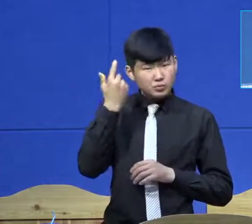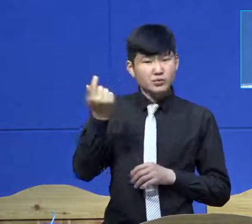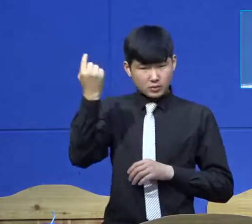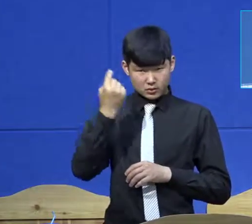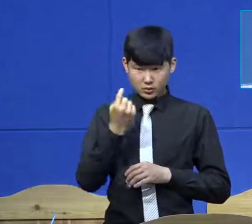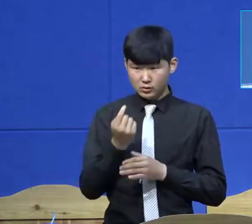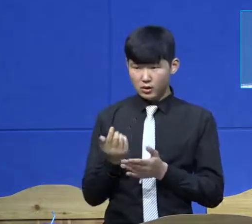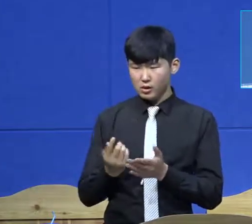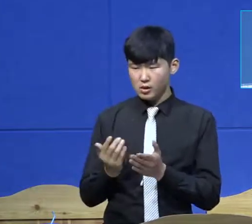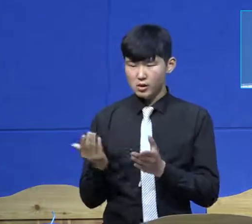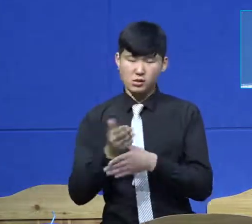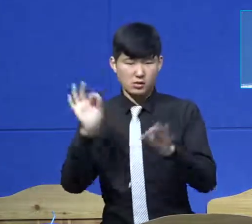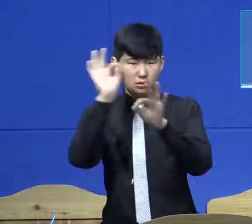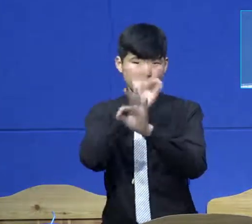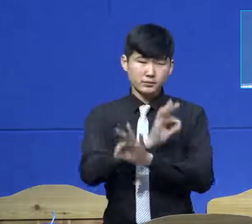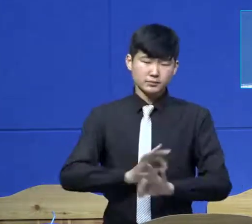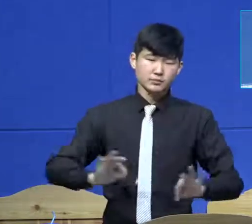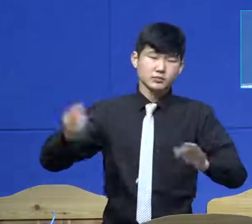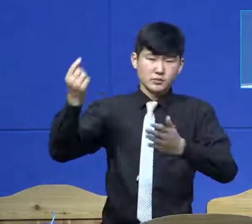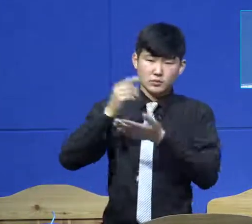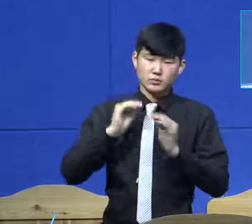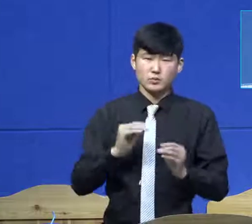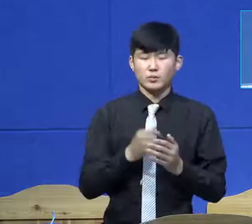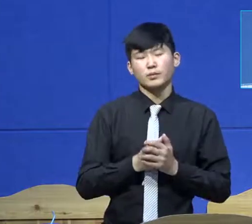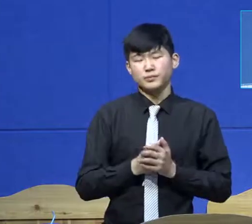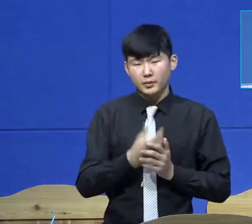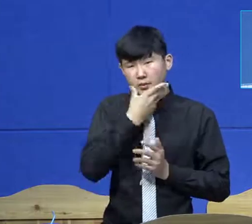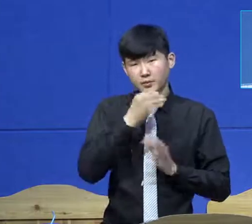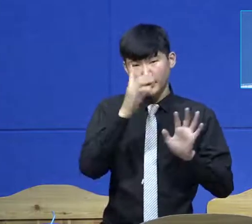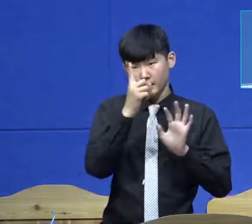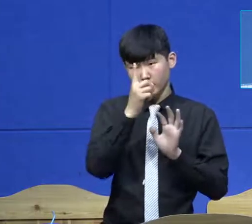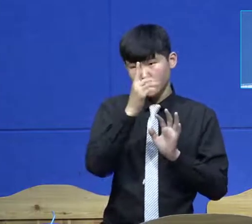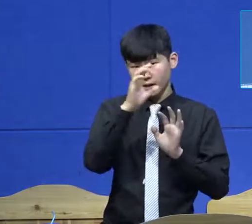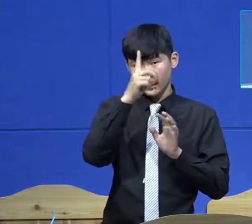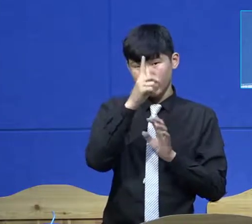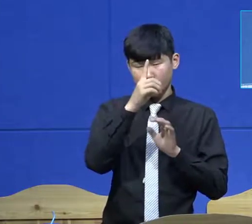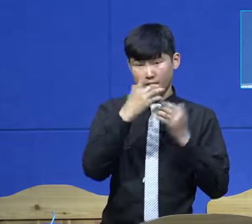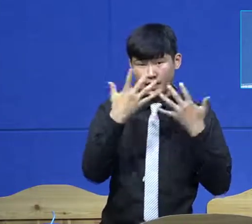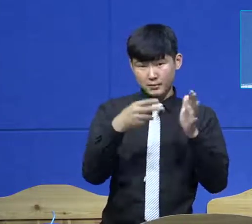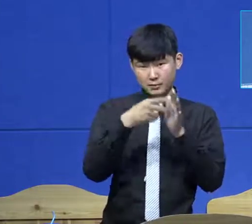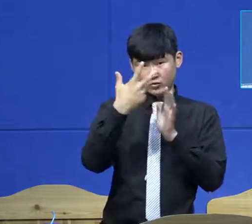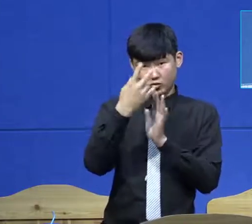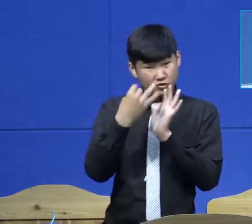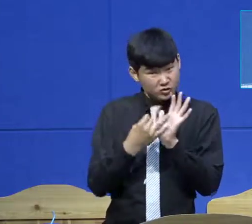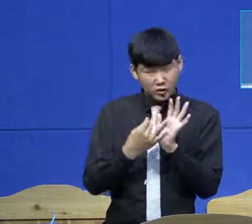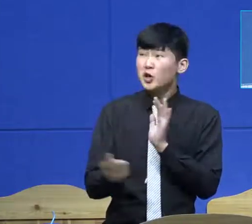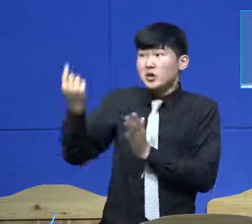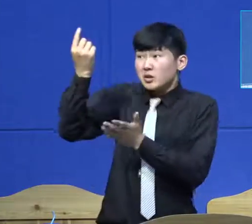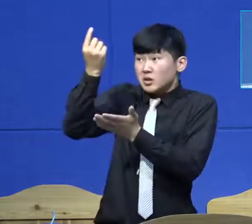сатна. Иврэ 10:37 дээр гарч байгаа тэр үгийн дагуу ирнэ гэж амласан